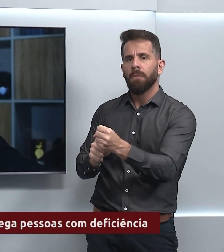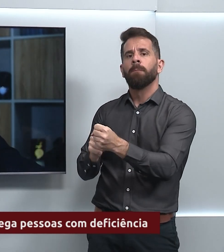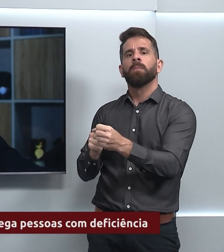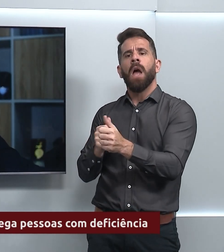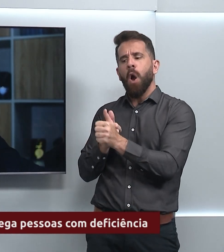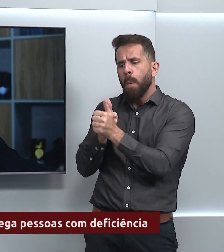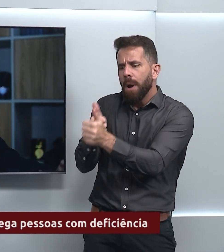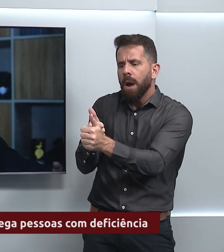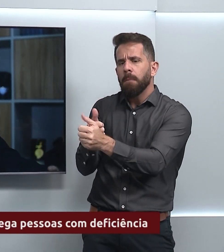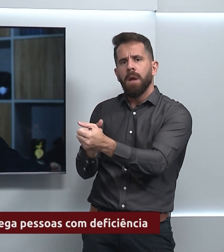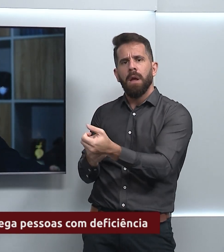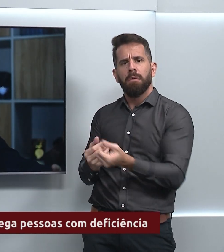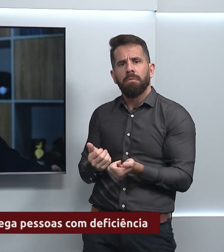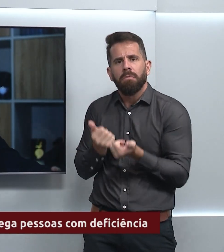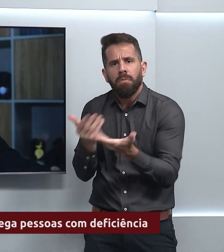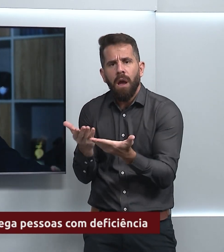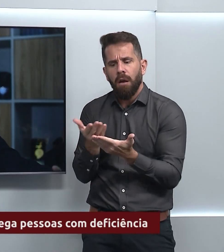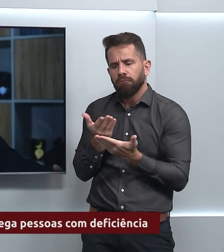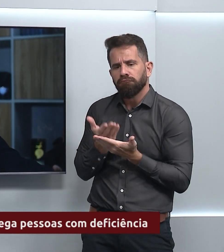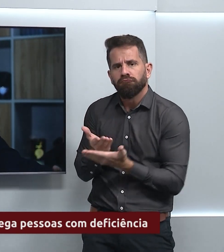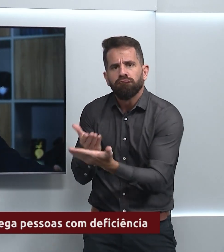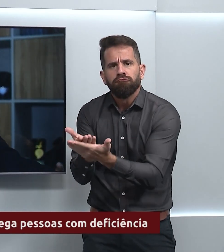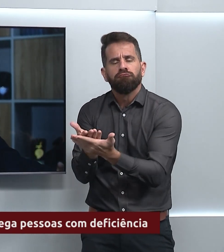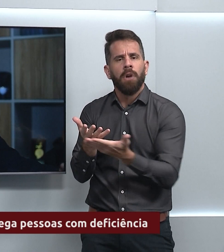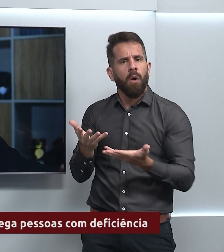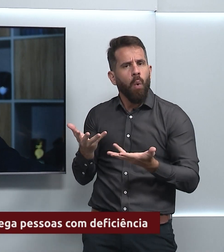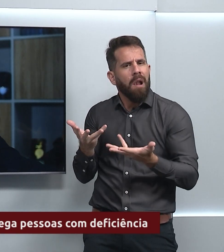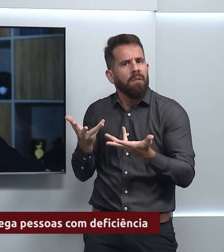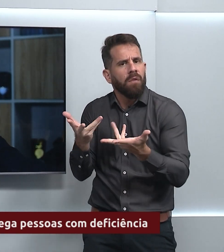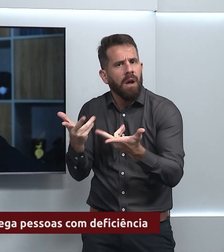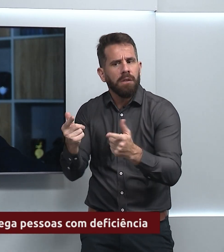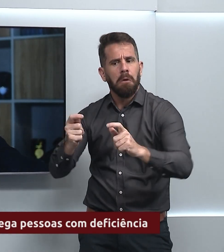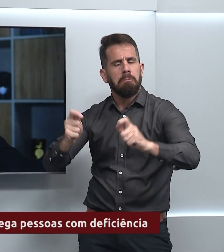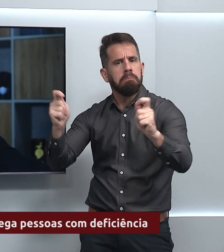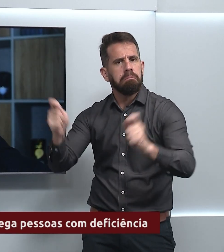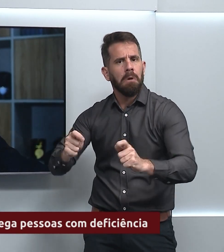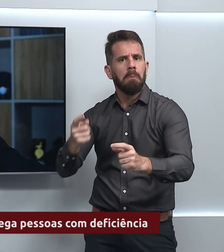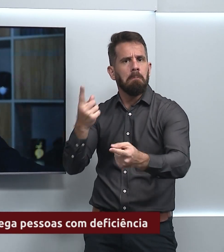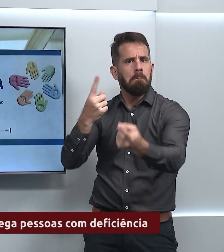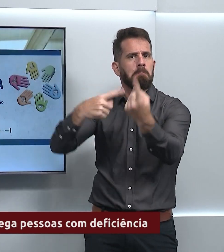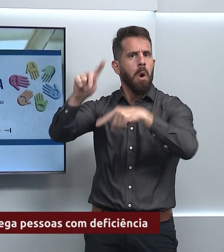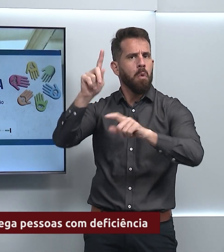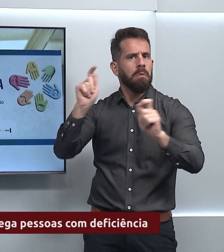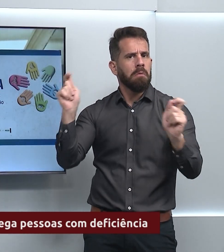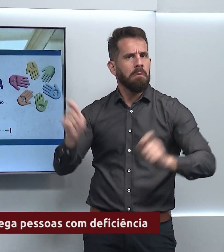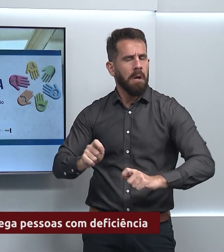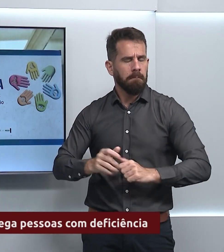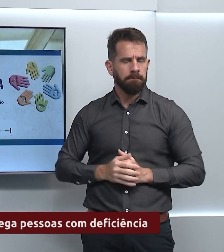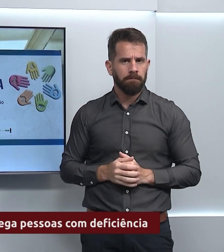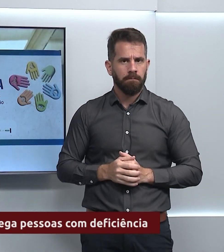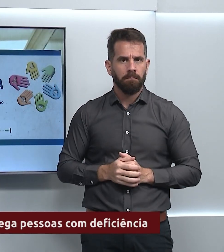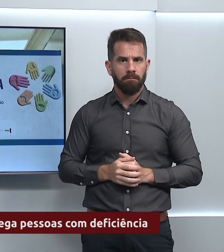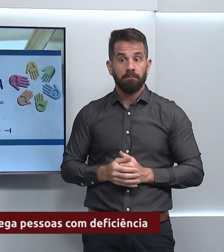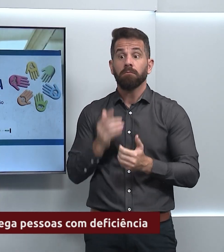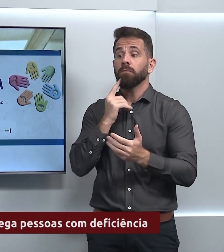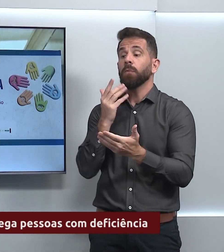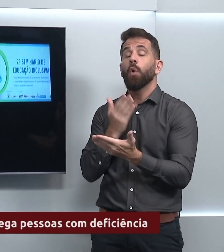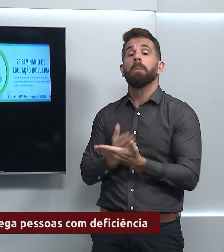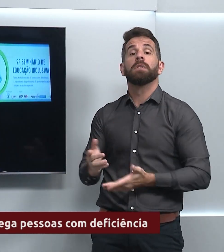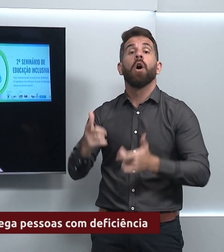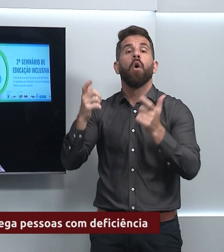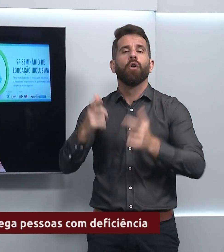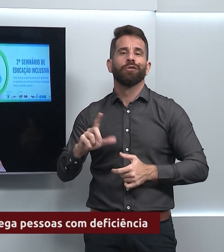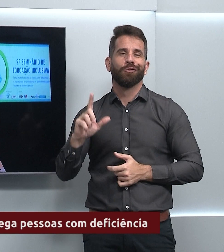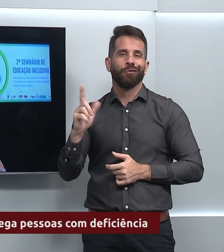qualificação para utilizar essa pessoa, né, justamente aonde ela teria aptidão. E vai começar por Goiás.